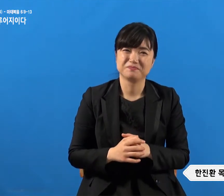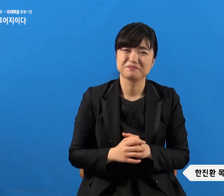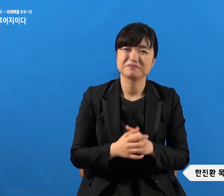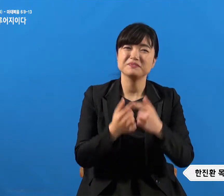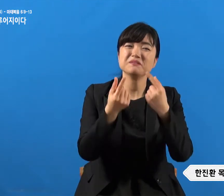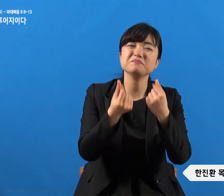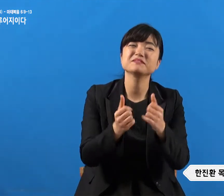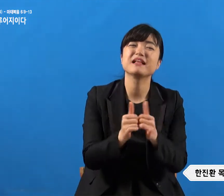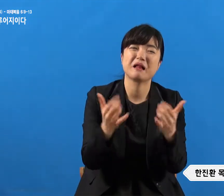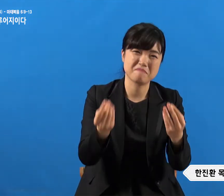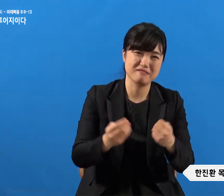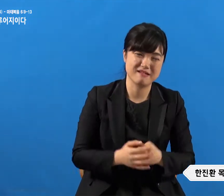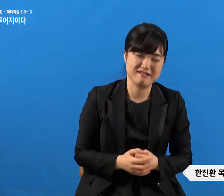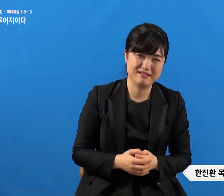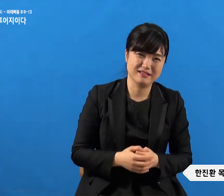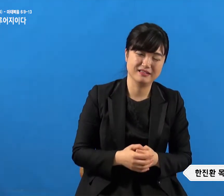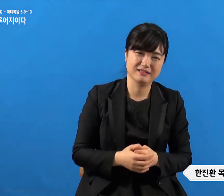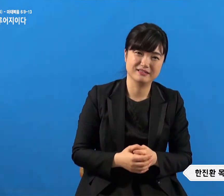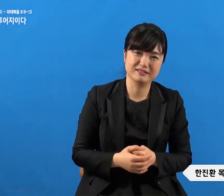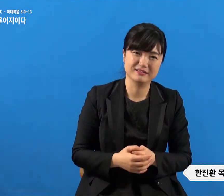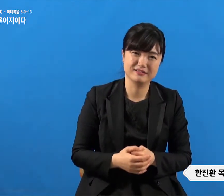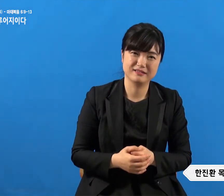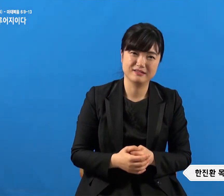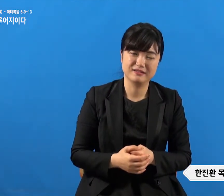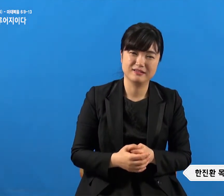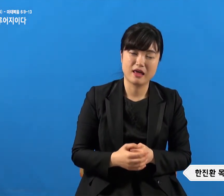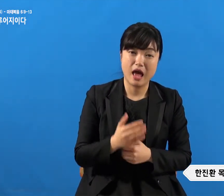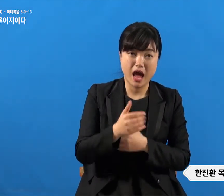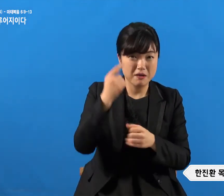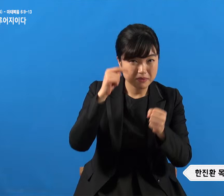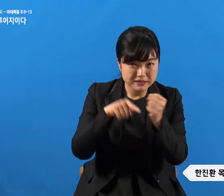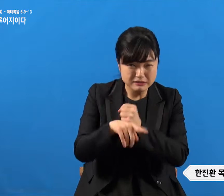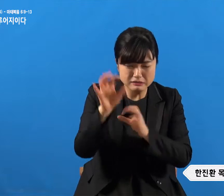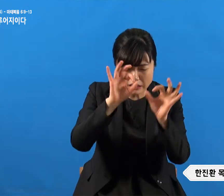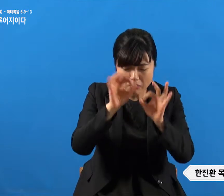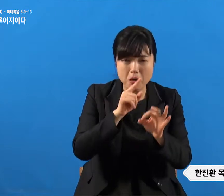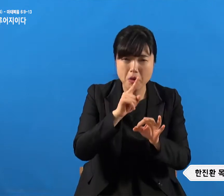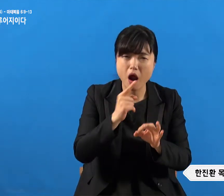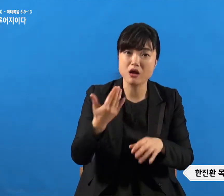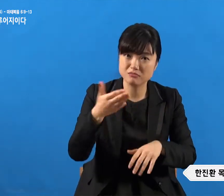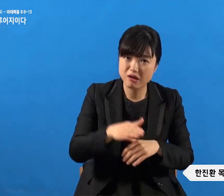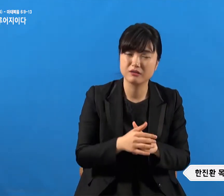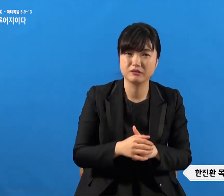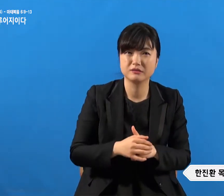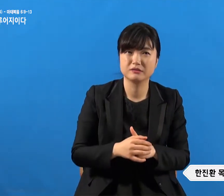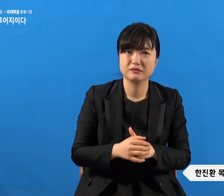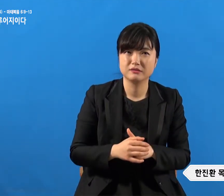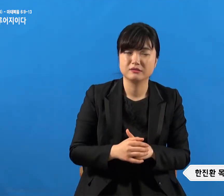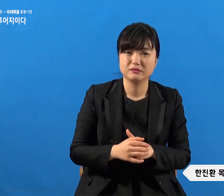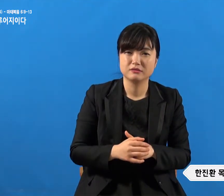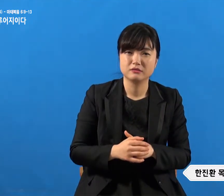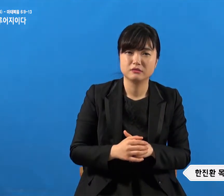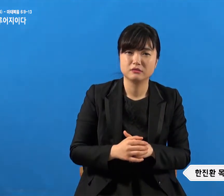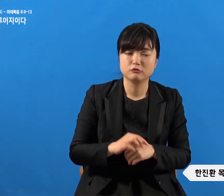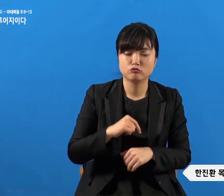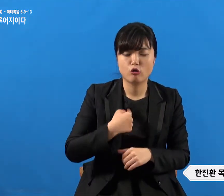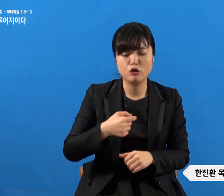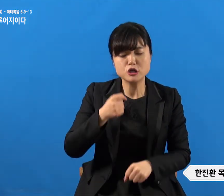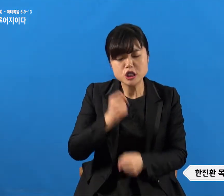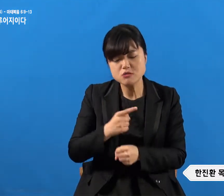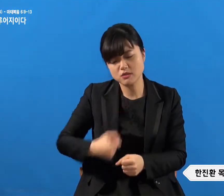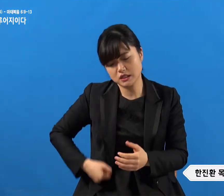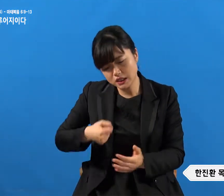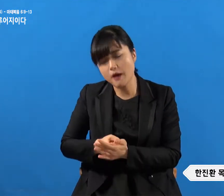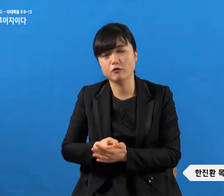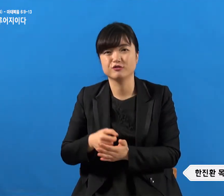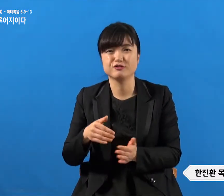그와 비슷한 사람들이 많습니다. 하나님의 뜻을 찾는다고 하지만은 자기가 이미 답을